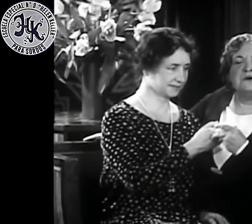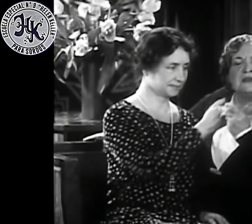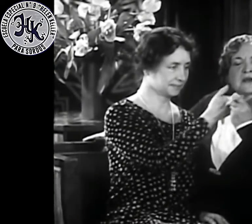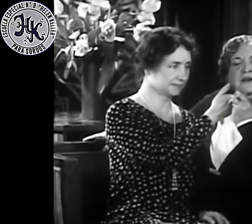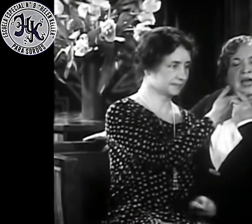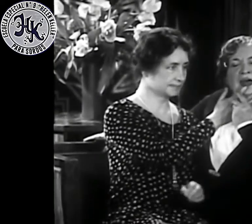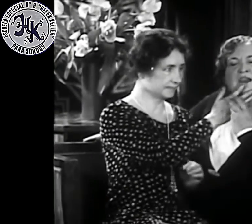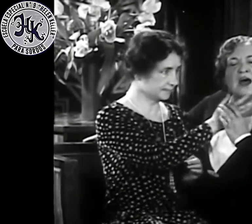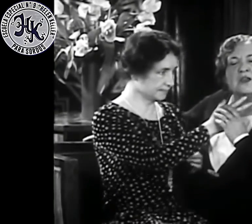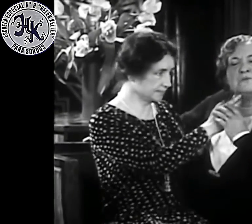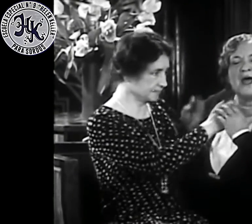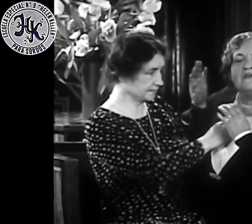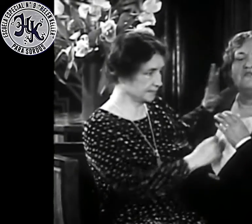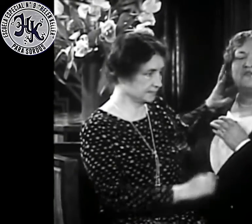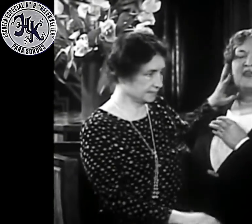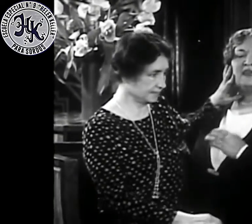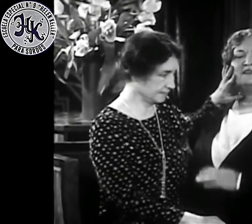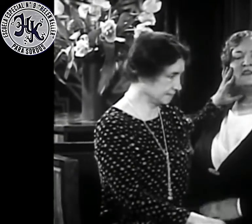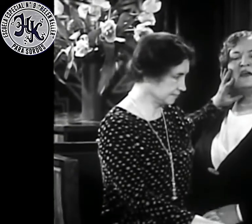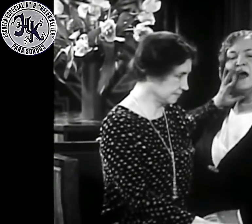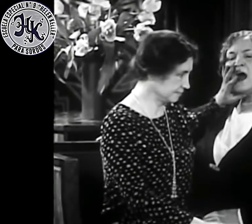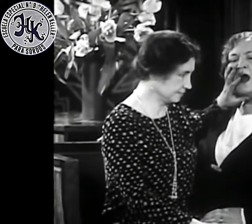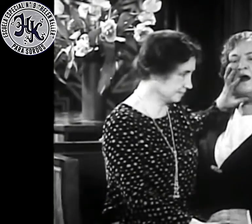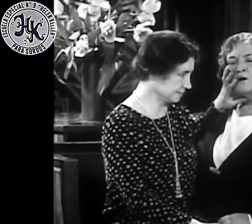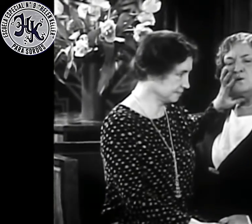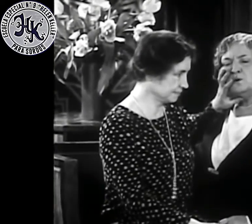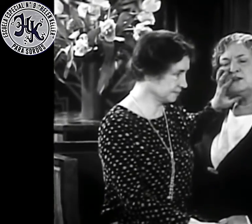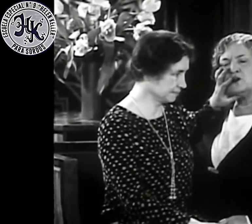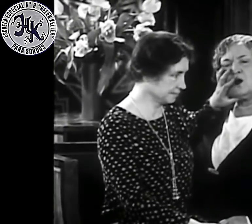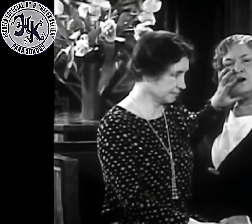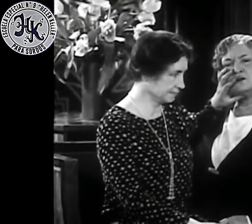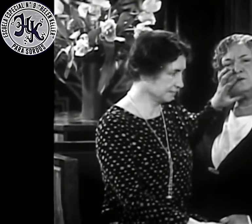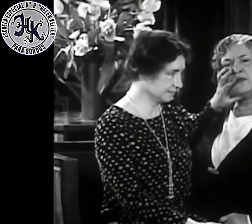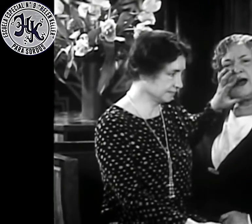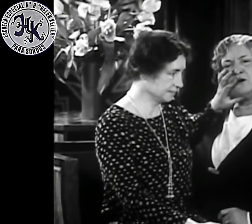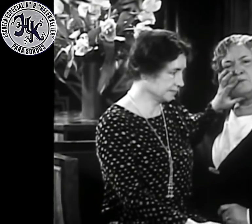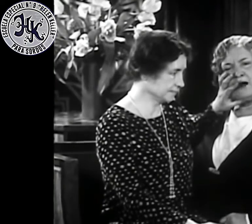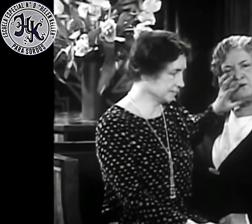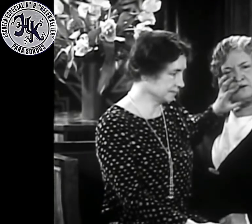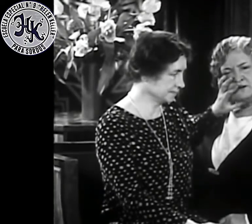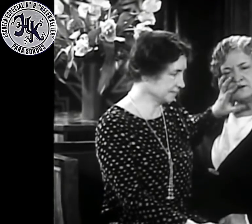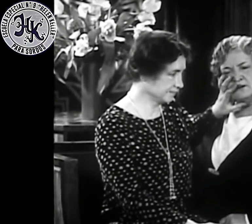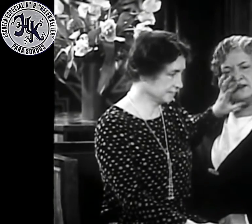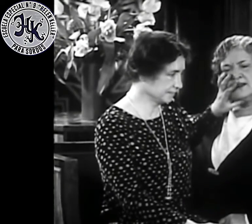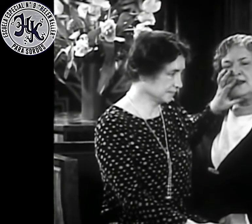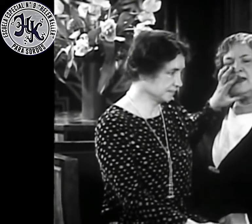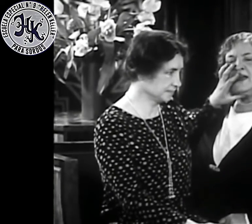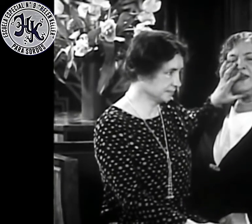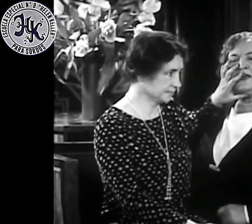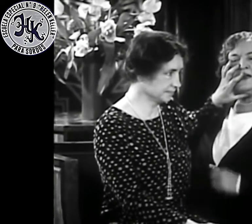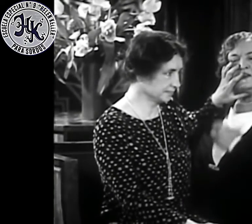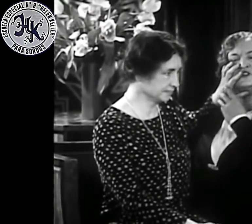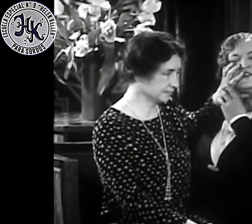Y entonces le mostré, poniendo su mano en mi cara, cómo hablamos con la boca.